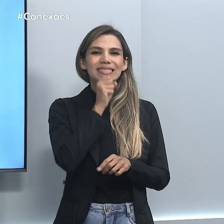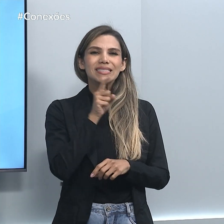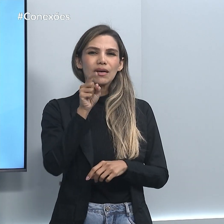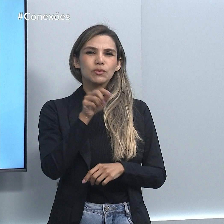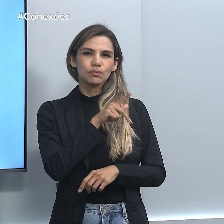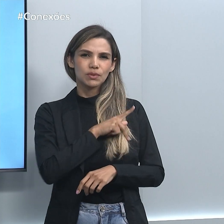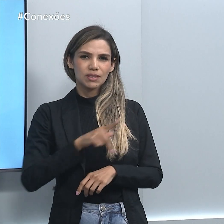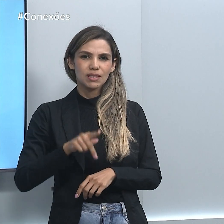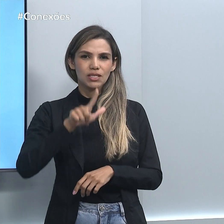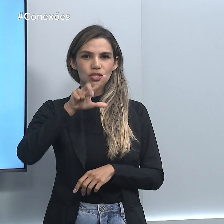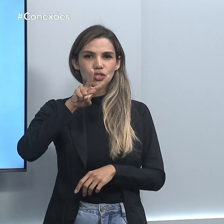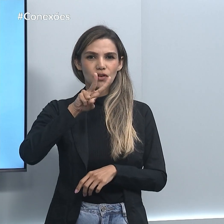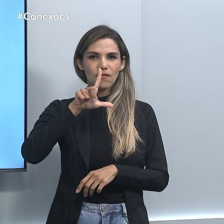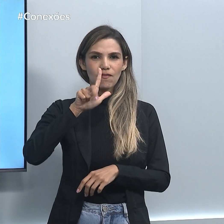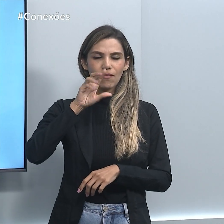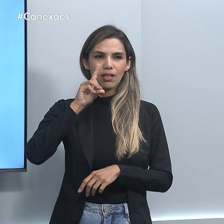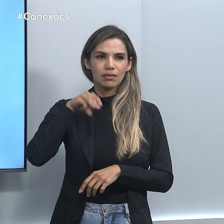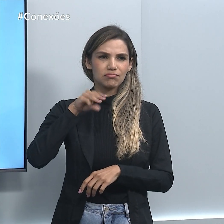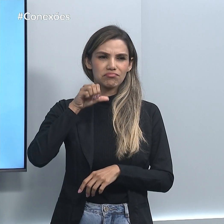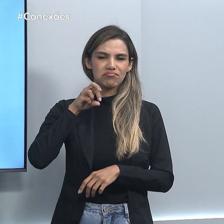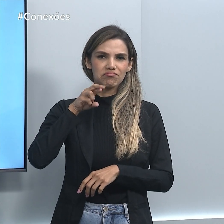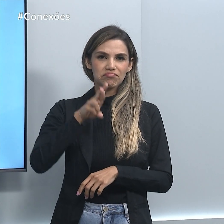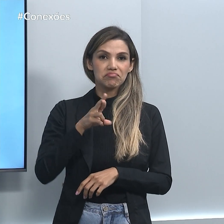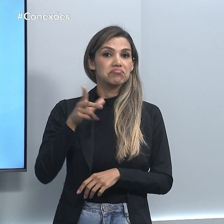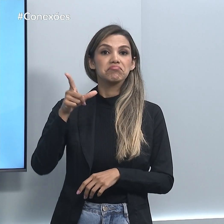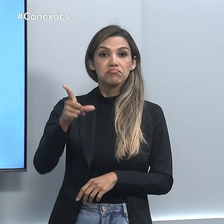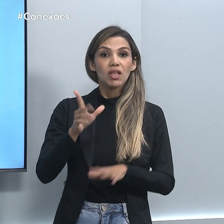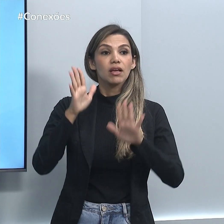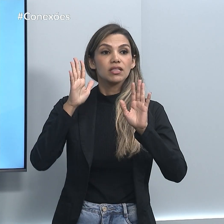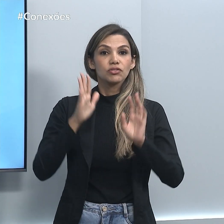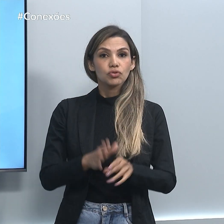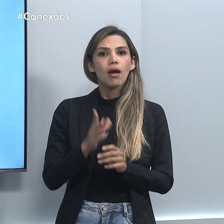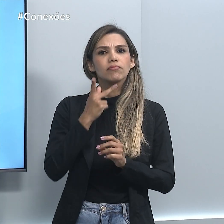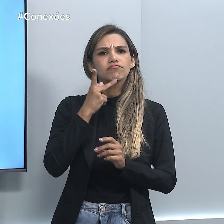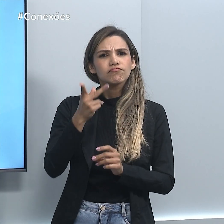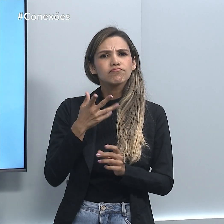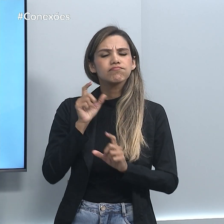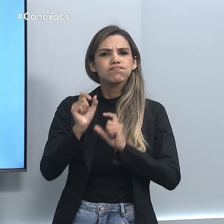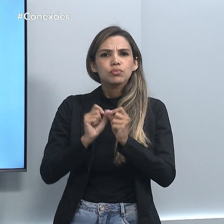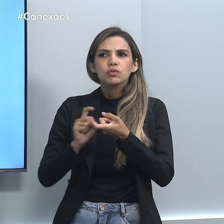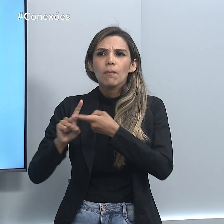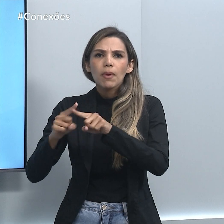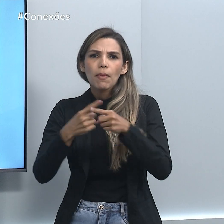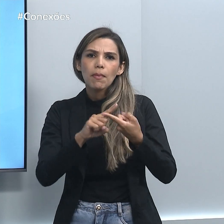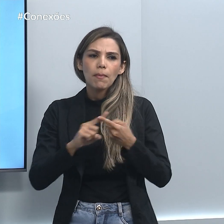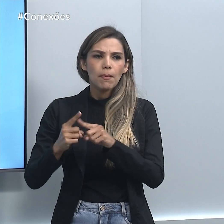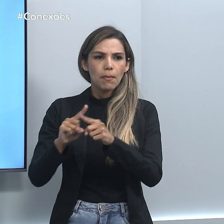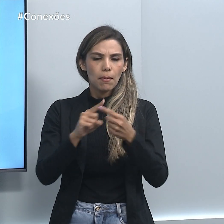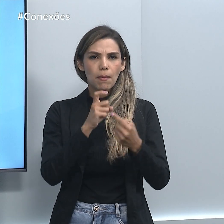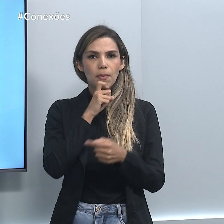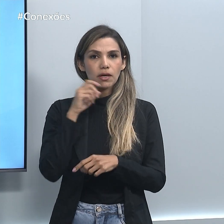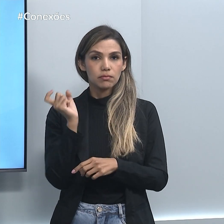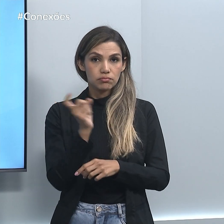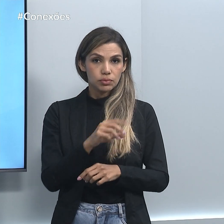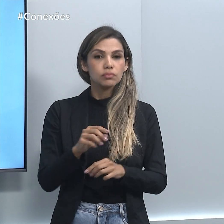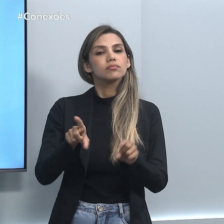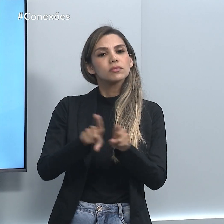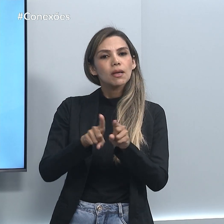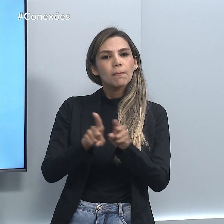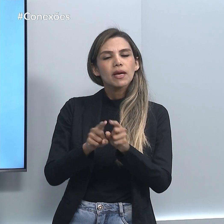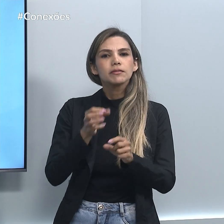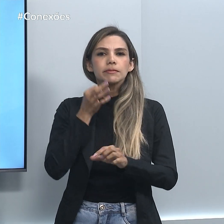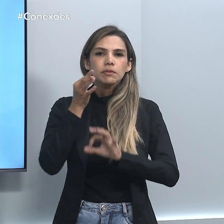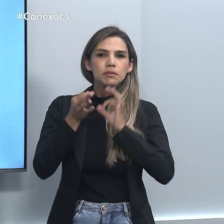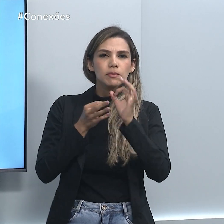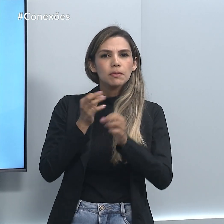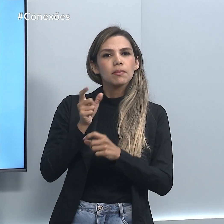Putin indicou a abertura para retomar negociações diretas com a Ucrânia, também sugerindo